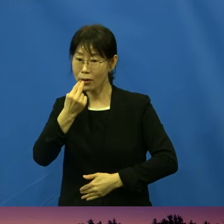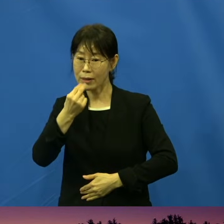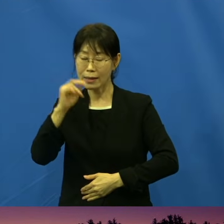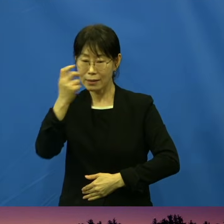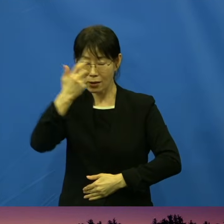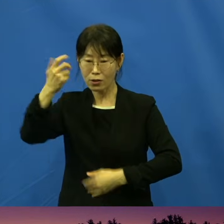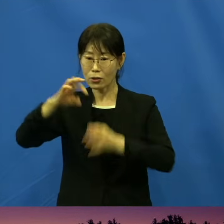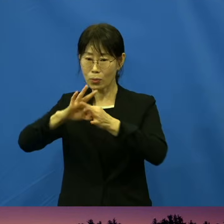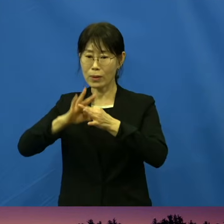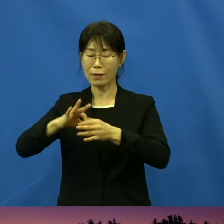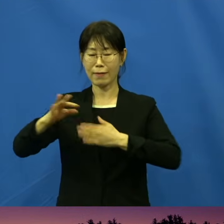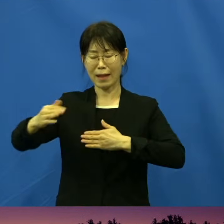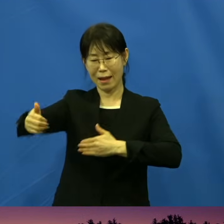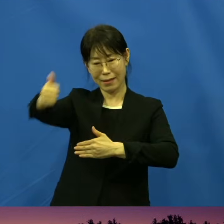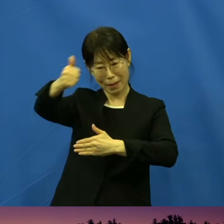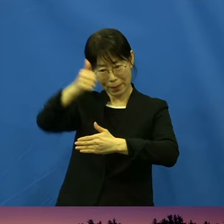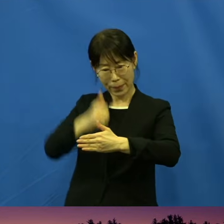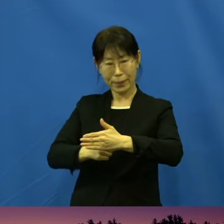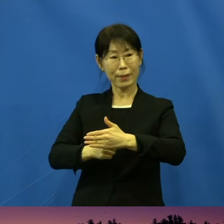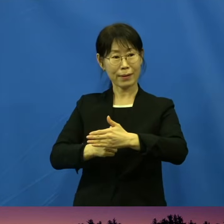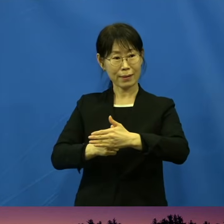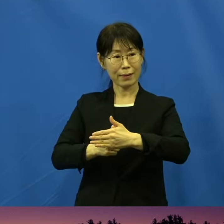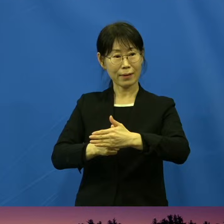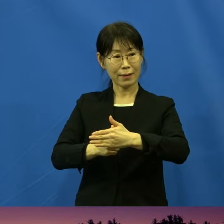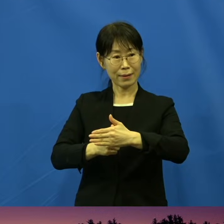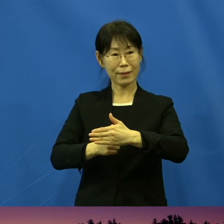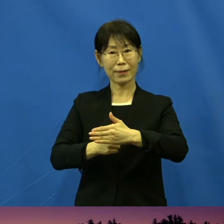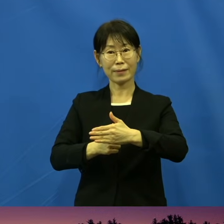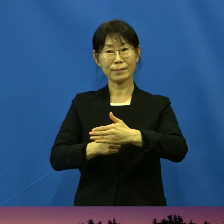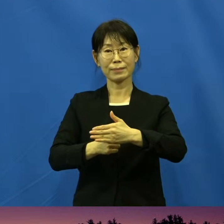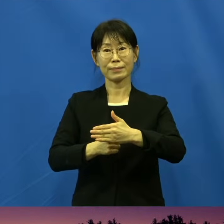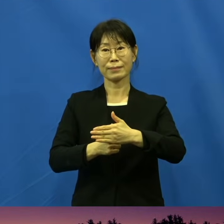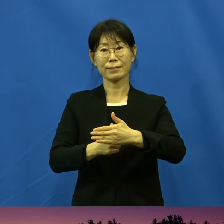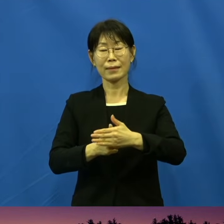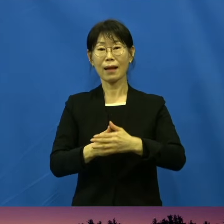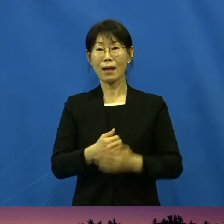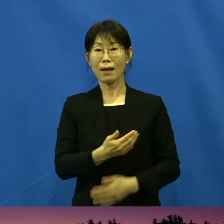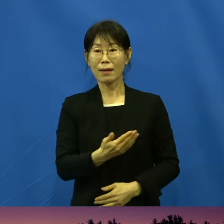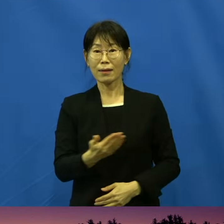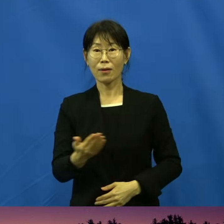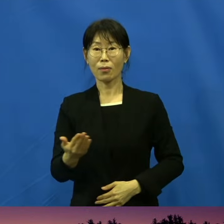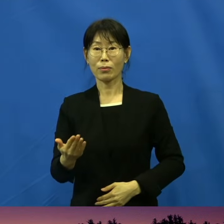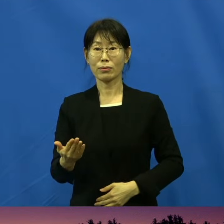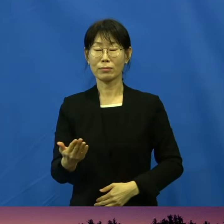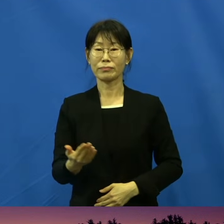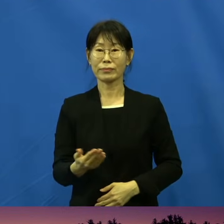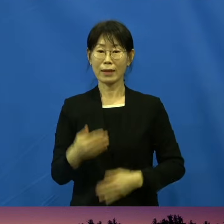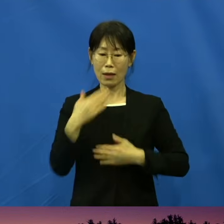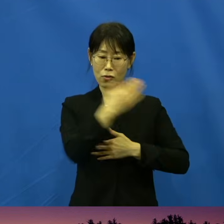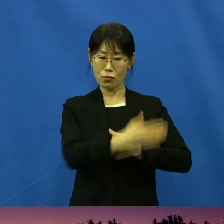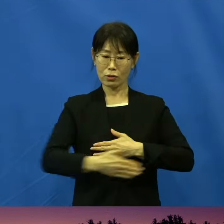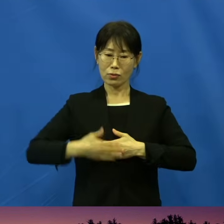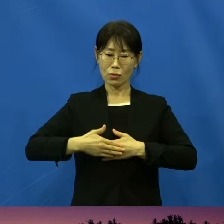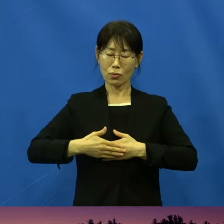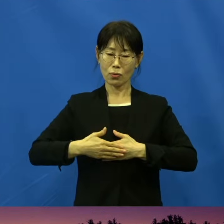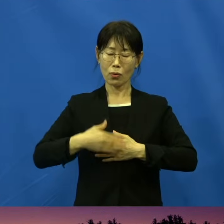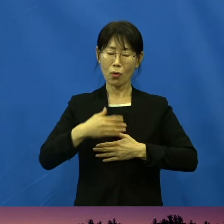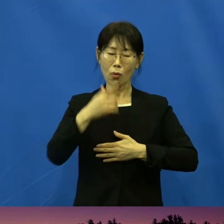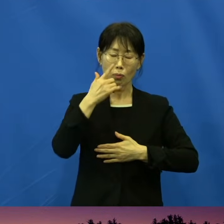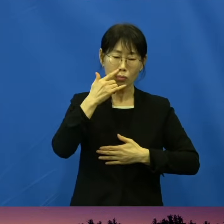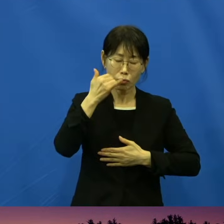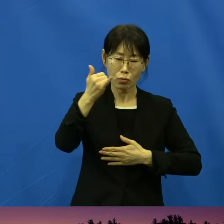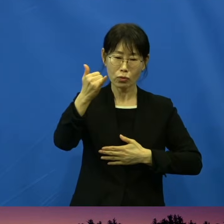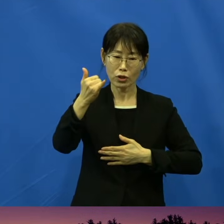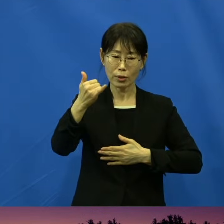우리 속에 들어왔다는 것이에요. 이것은 혈통으로나 유전적으로 일어난 일이 아닙니다. 육신적으로 난 게 아니요,